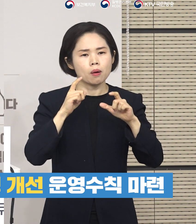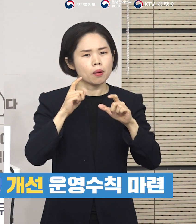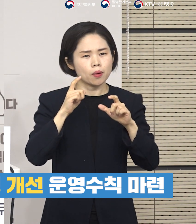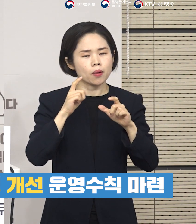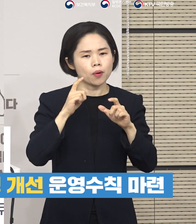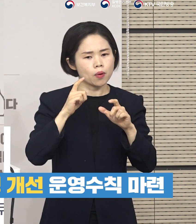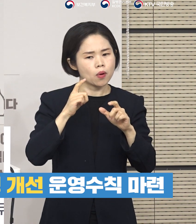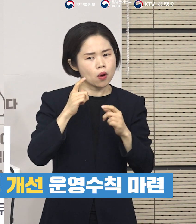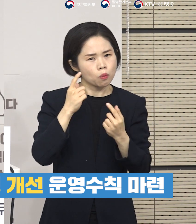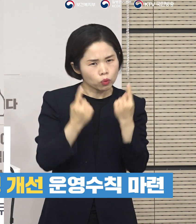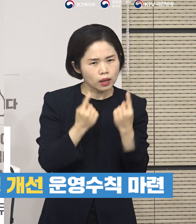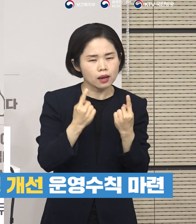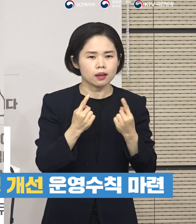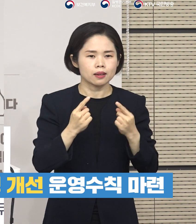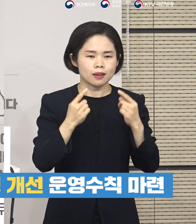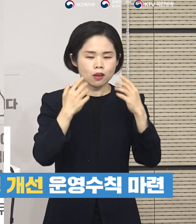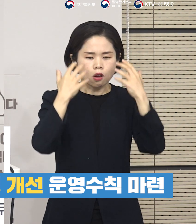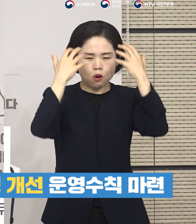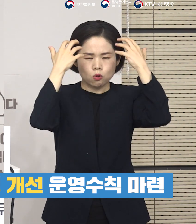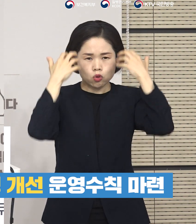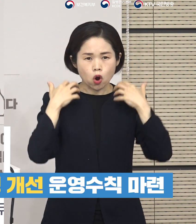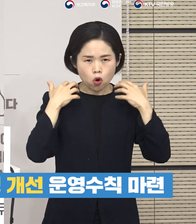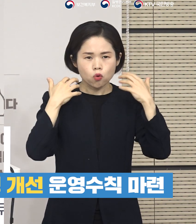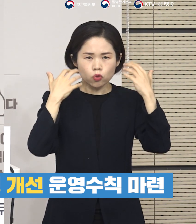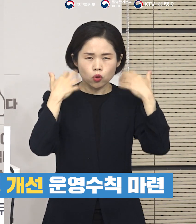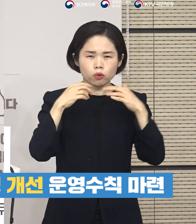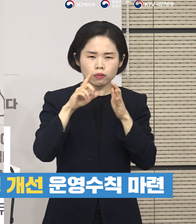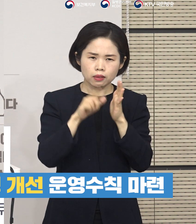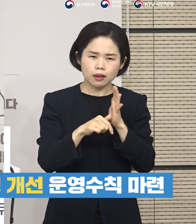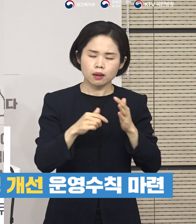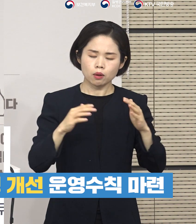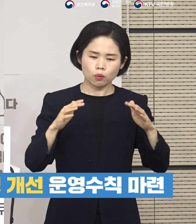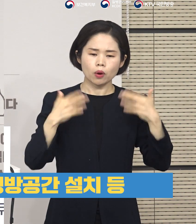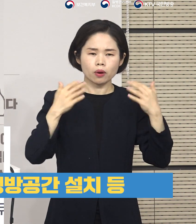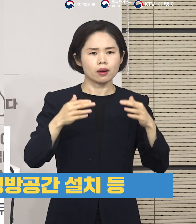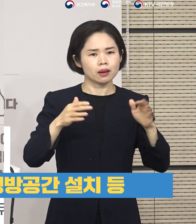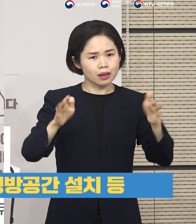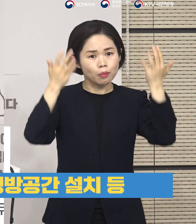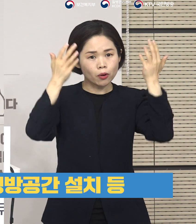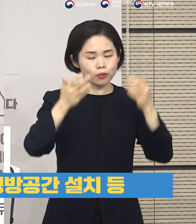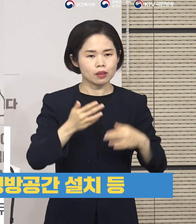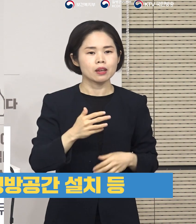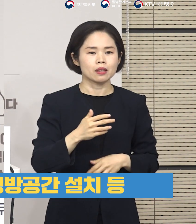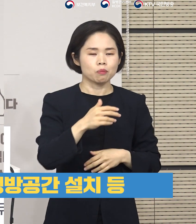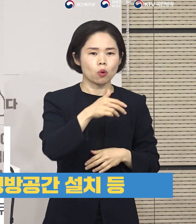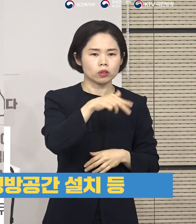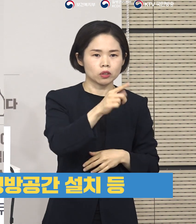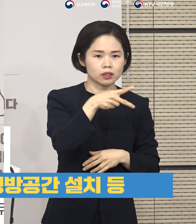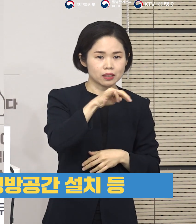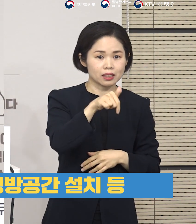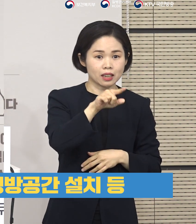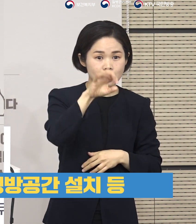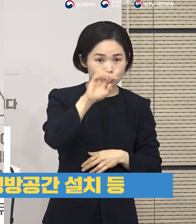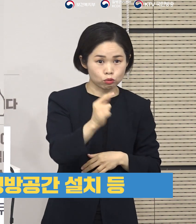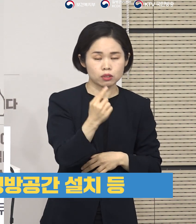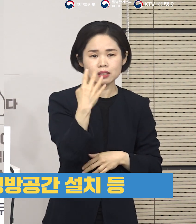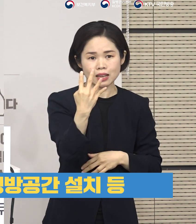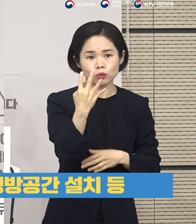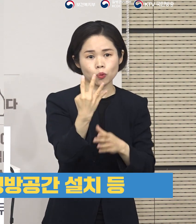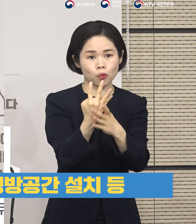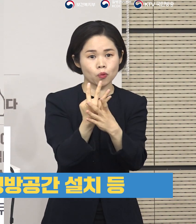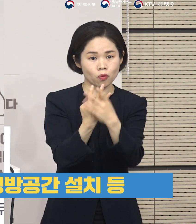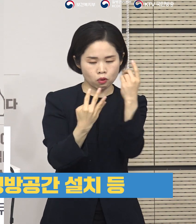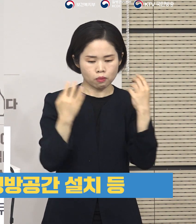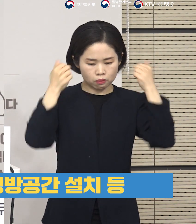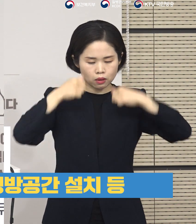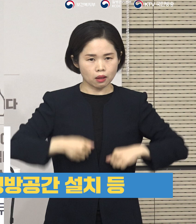레벨 D 보호구 이외에도 조금은 더 더위에 견디기 쉬운 전신 가운 4종 세트를